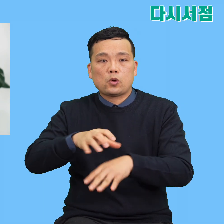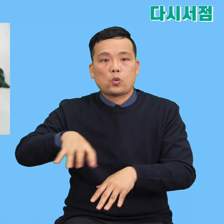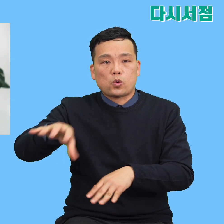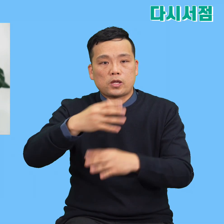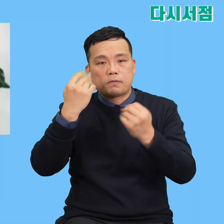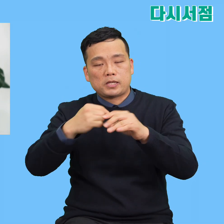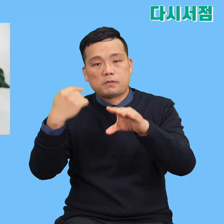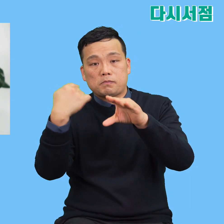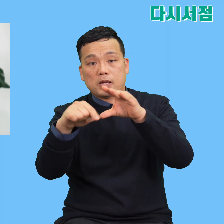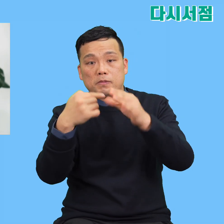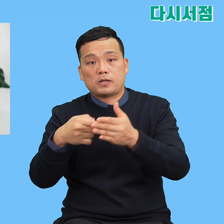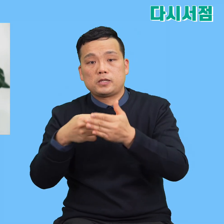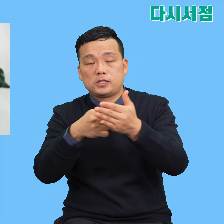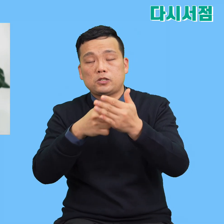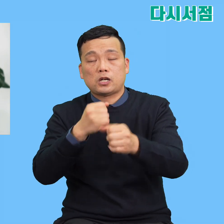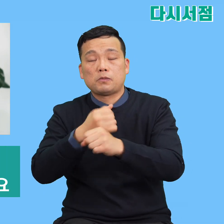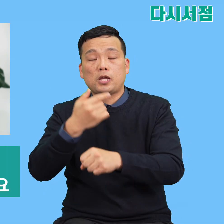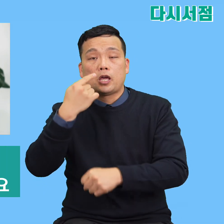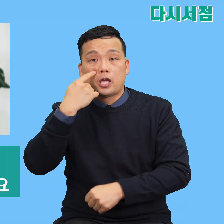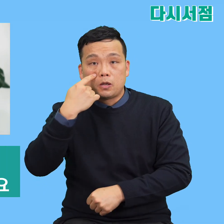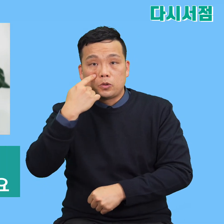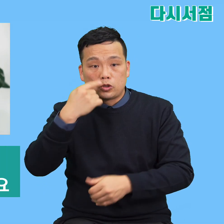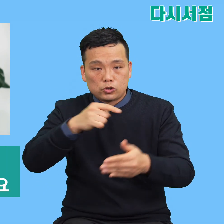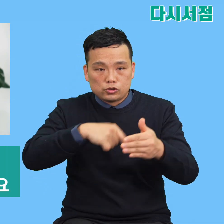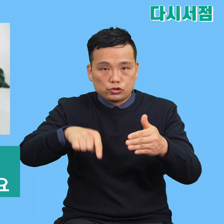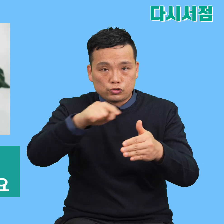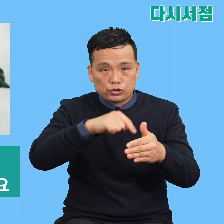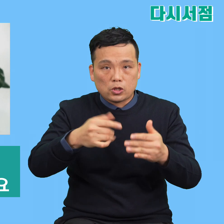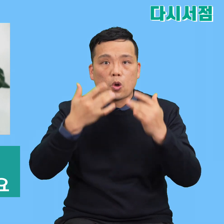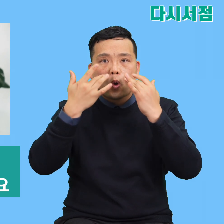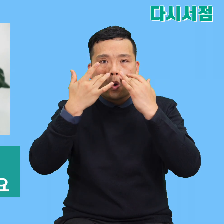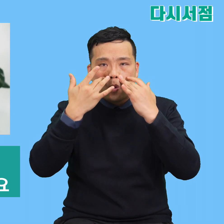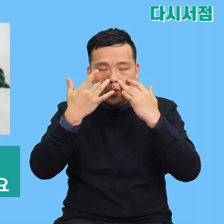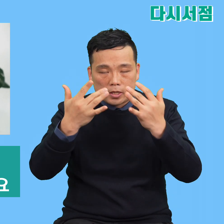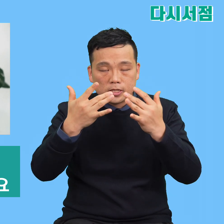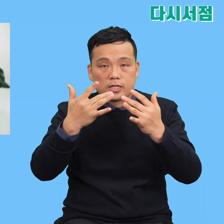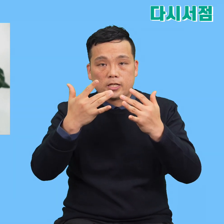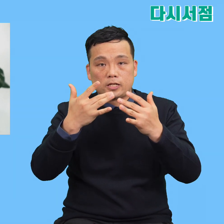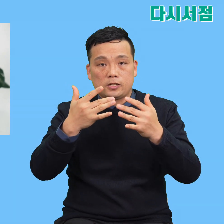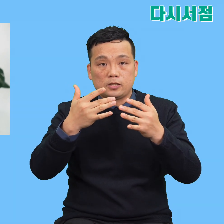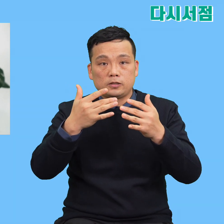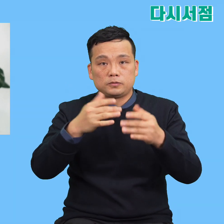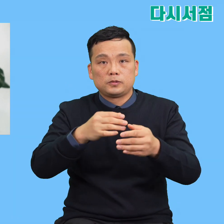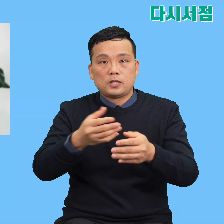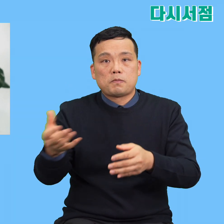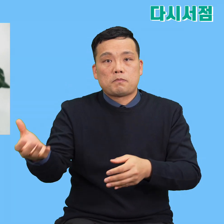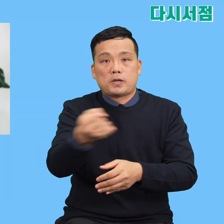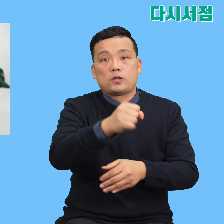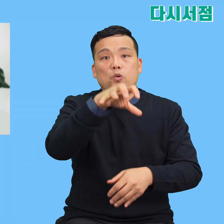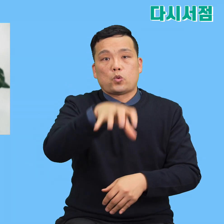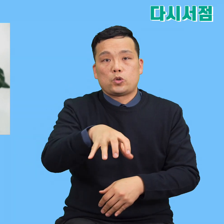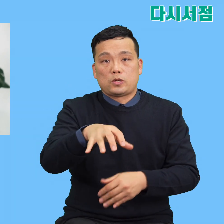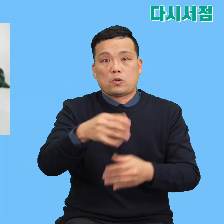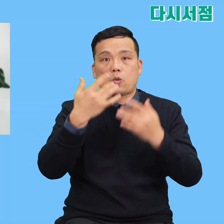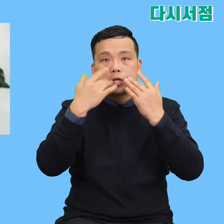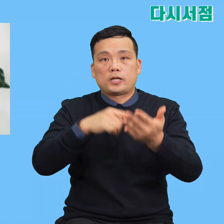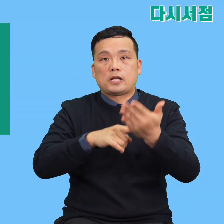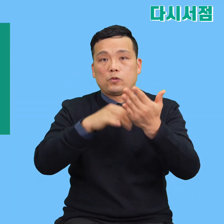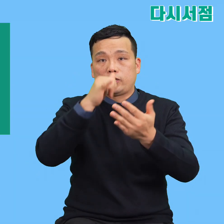본인의 취향과 본인의 어떤 성향과 그리고 본인의 색깔과 맞는 책방이 꼭 있을 거예요. 세상 어디든. 네.